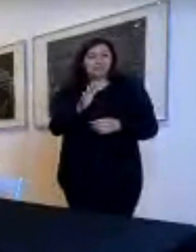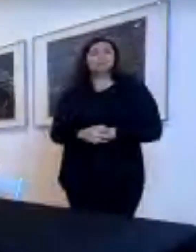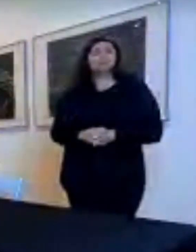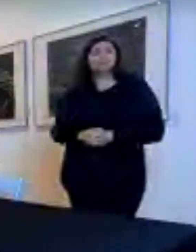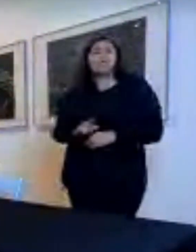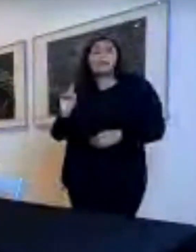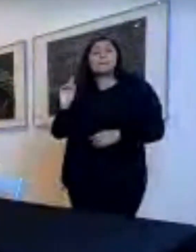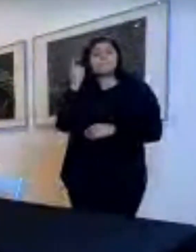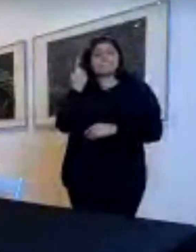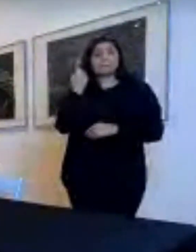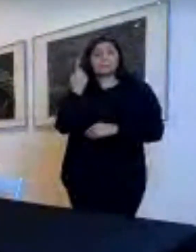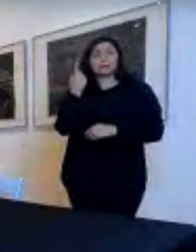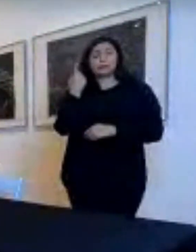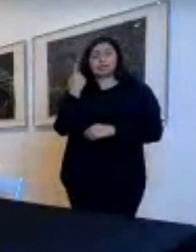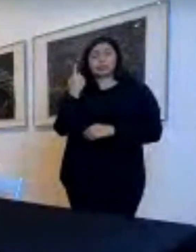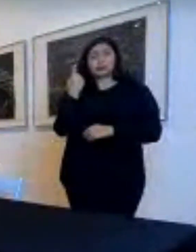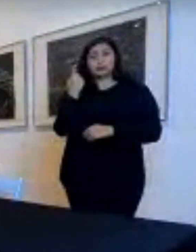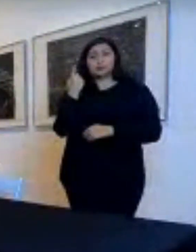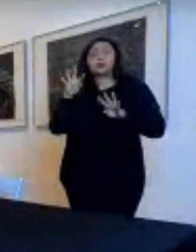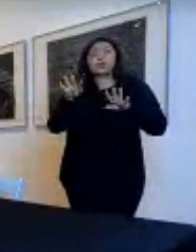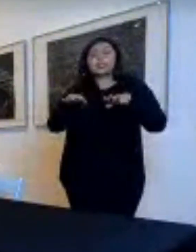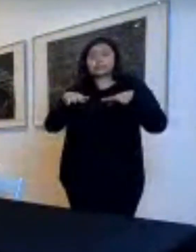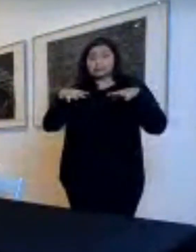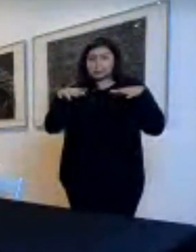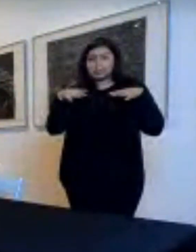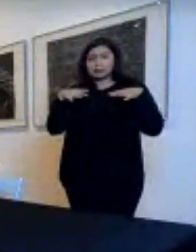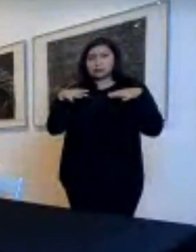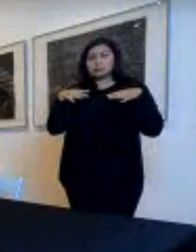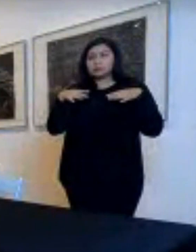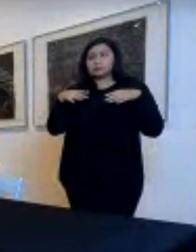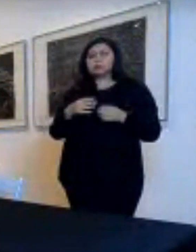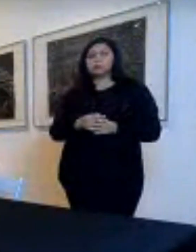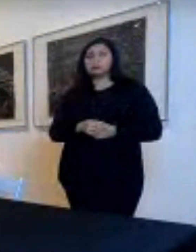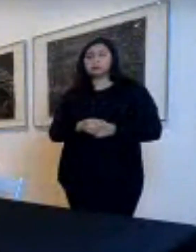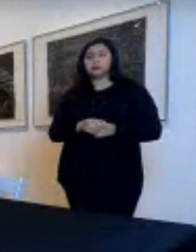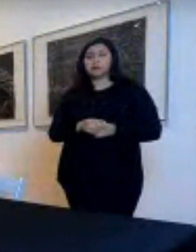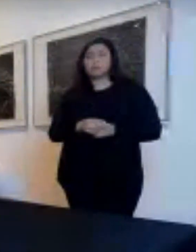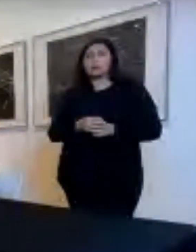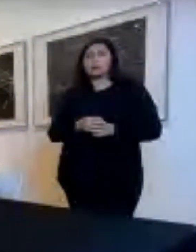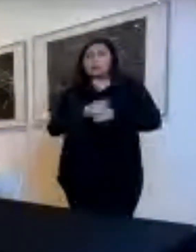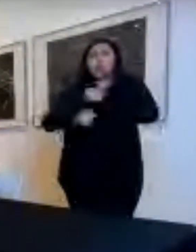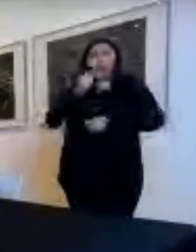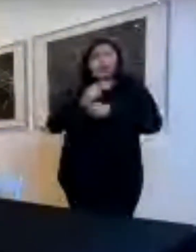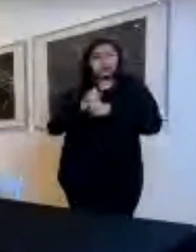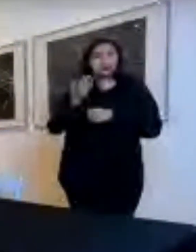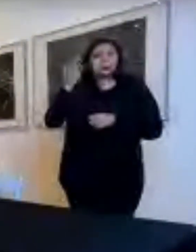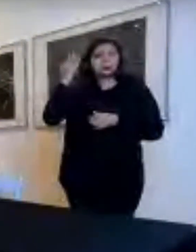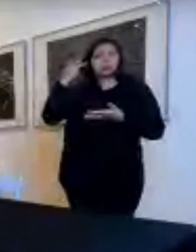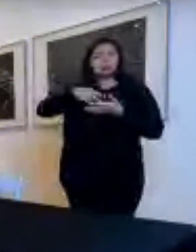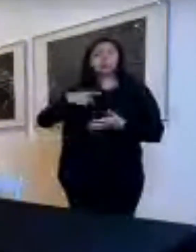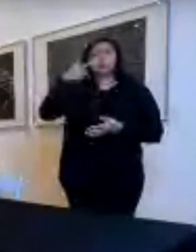estos seminarios fue, como decía ella, el año 2018, Museo Arte y